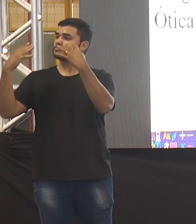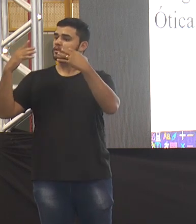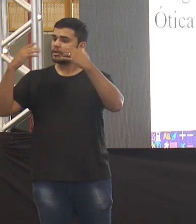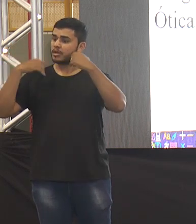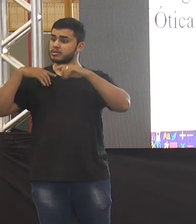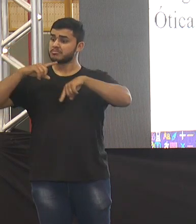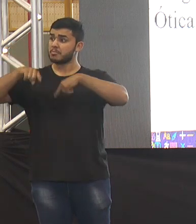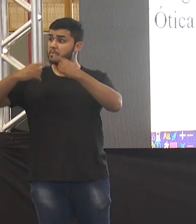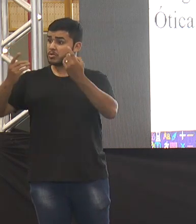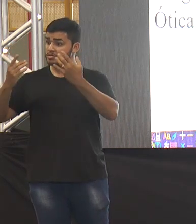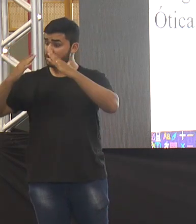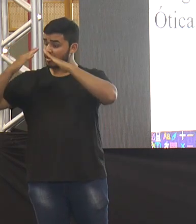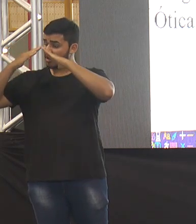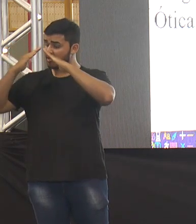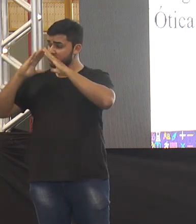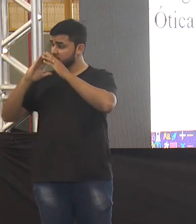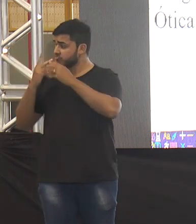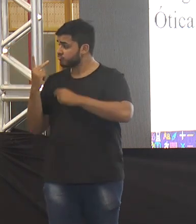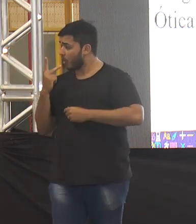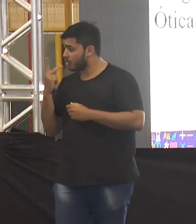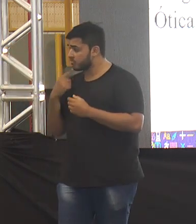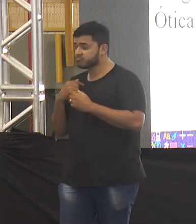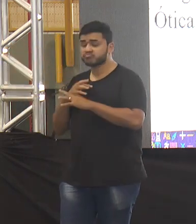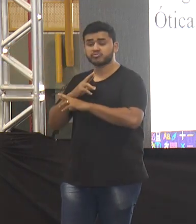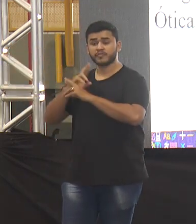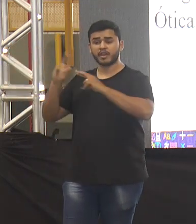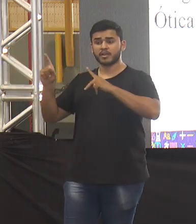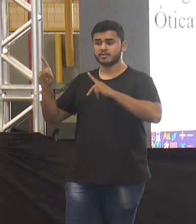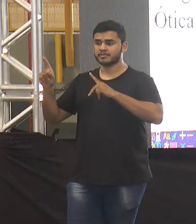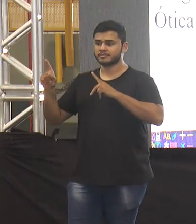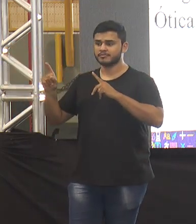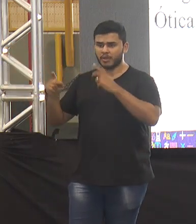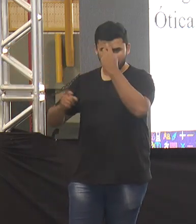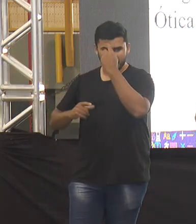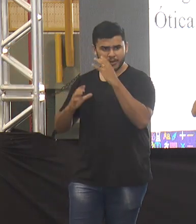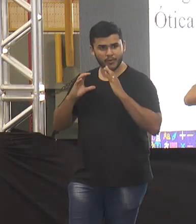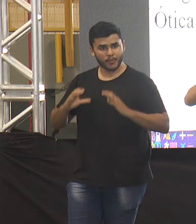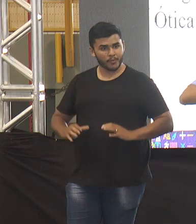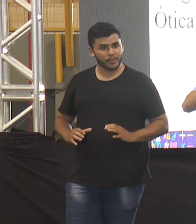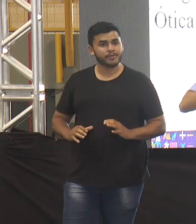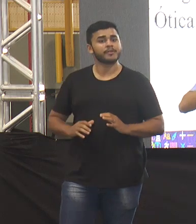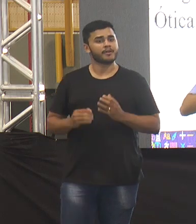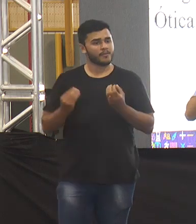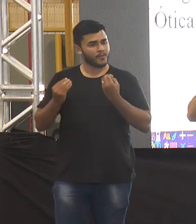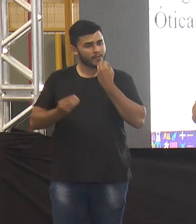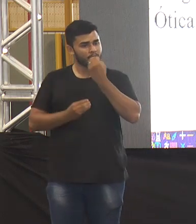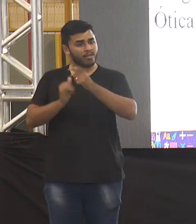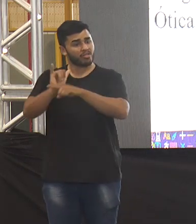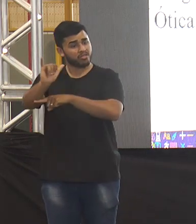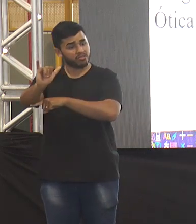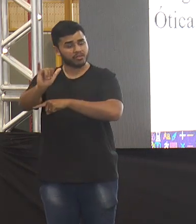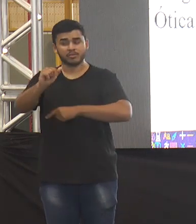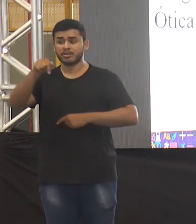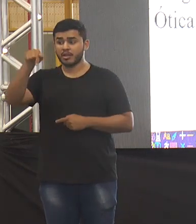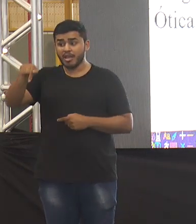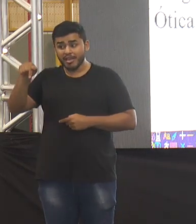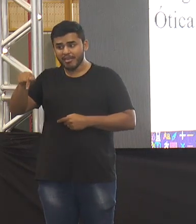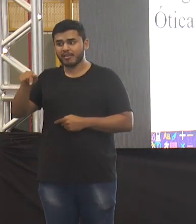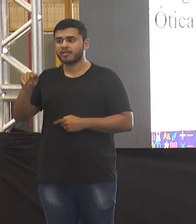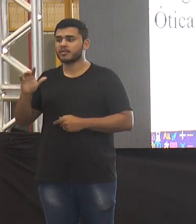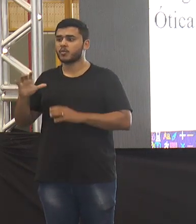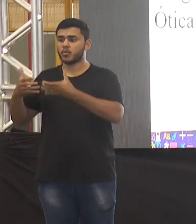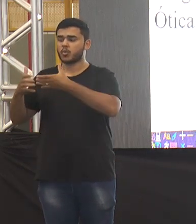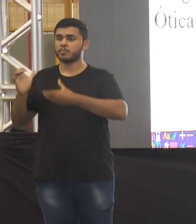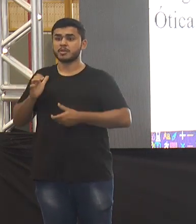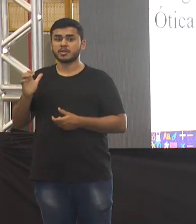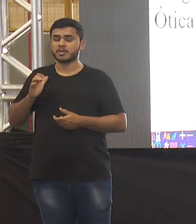casa. O realismo começa a mostrar que a sociedade burguesa é absolutamente hipócrita.